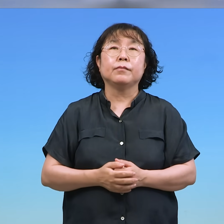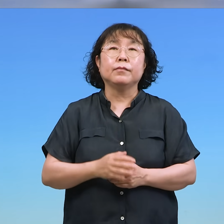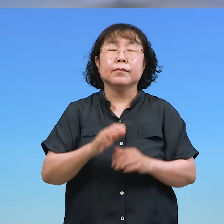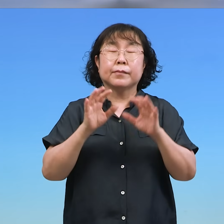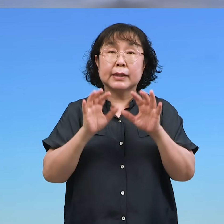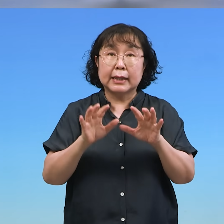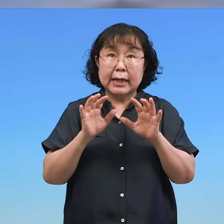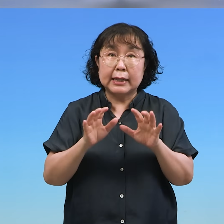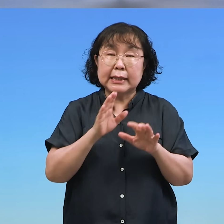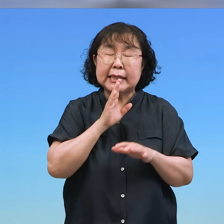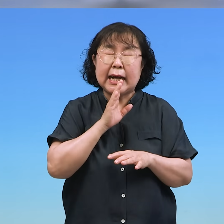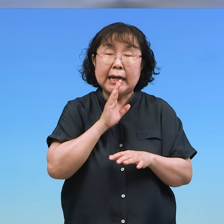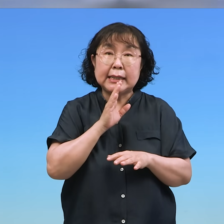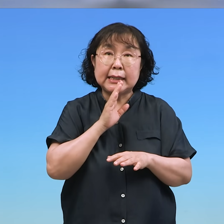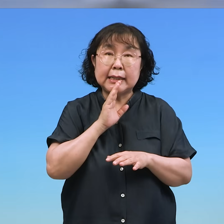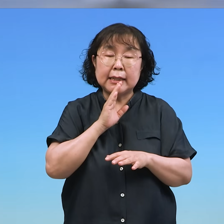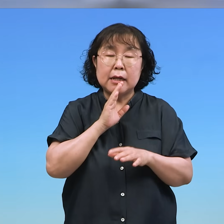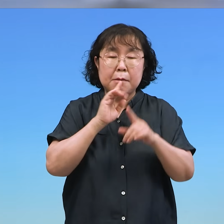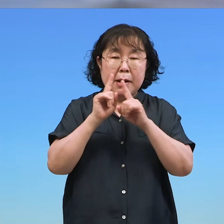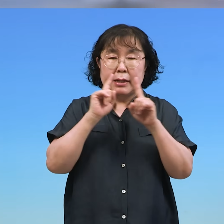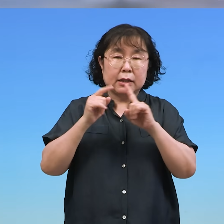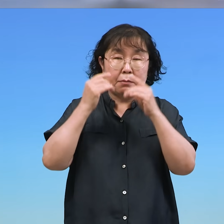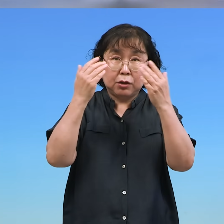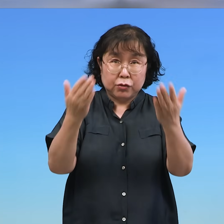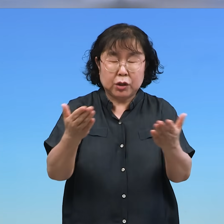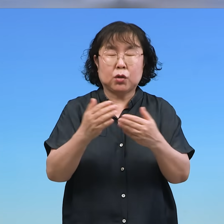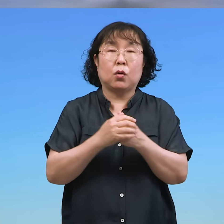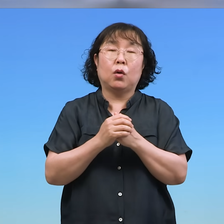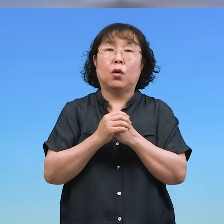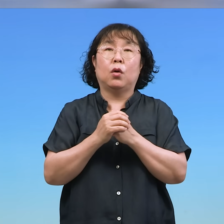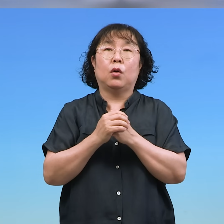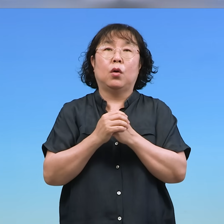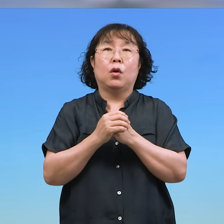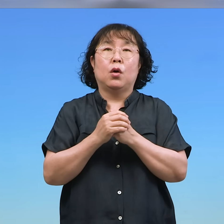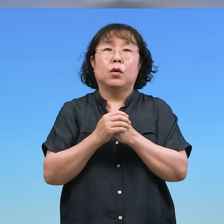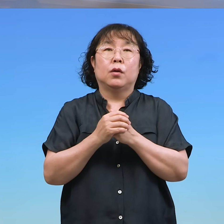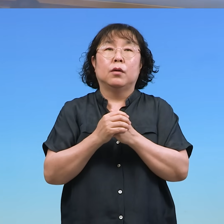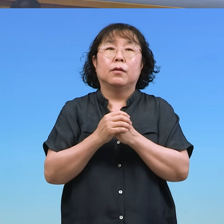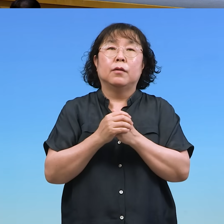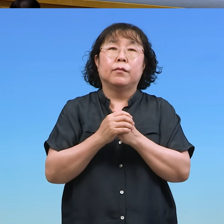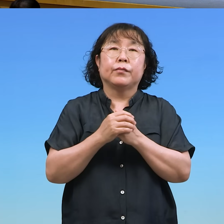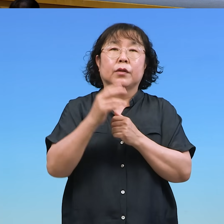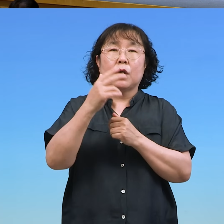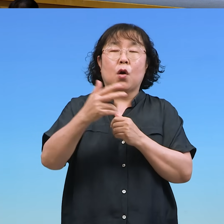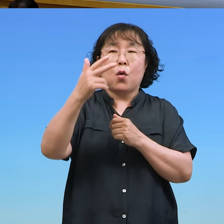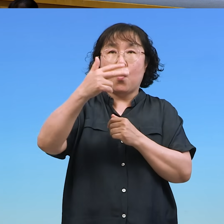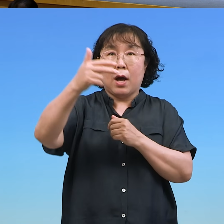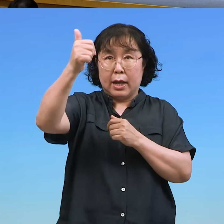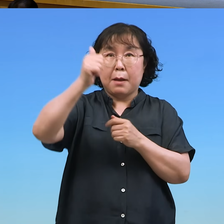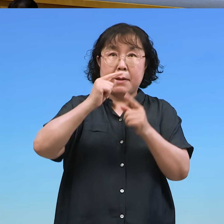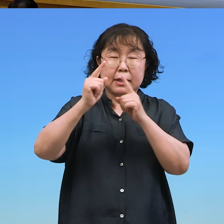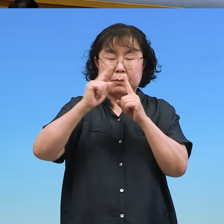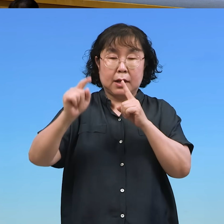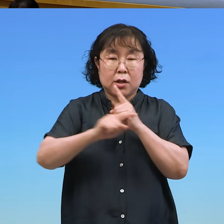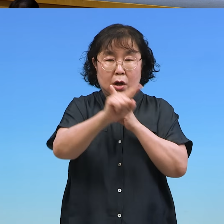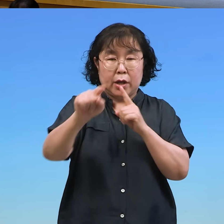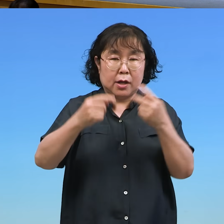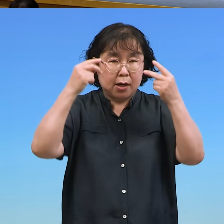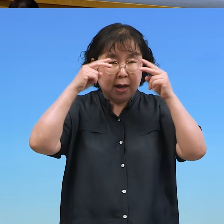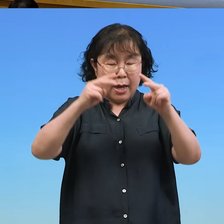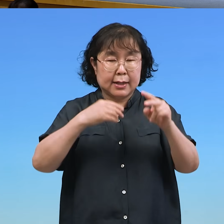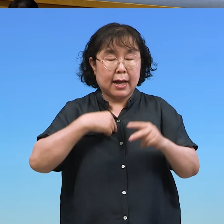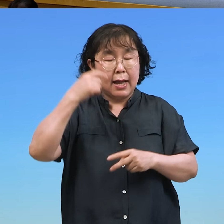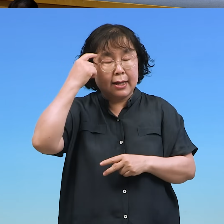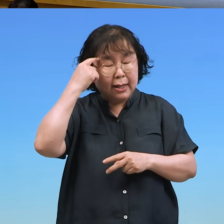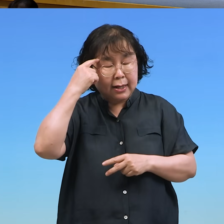이렇게 그 사실 그 팩트를 말씀하시고는 11절에서 이런 부연 설명을 하십니다. 여호와의 말씀이니라.